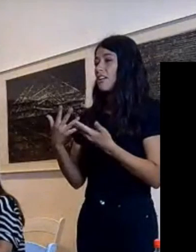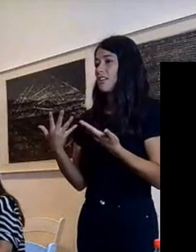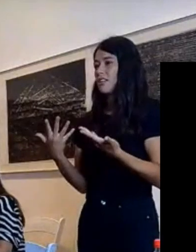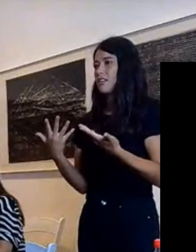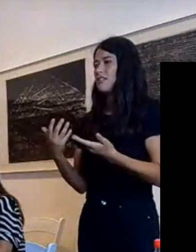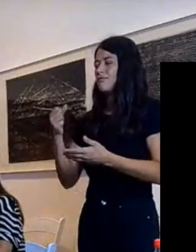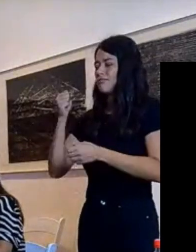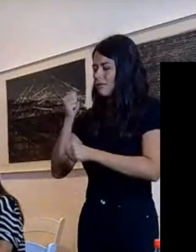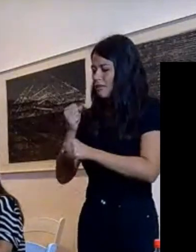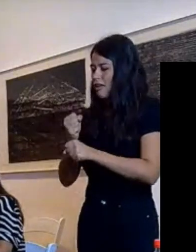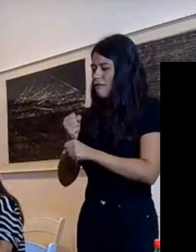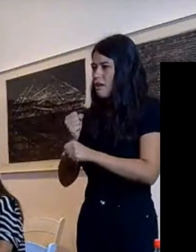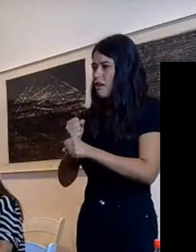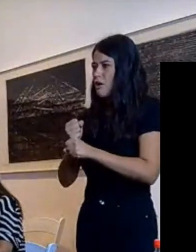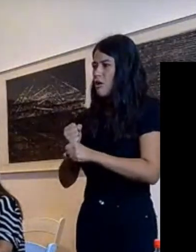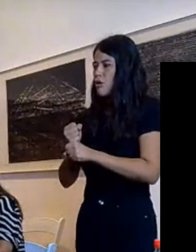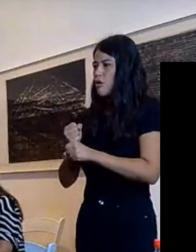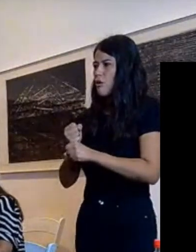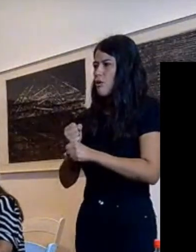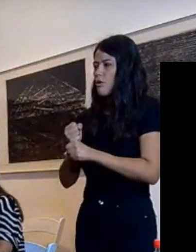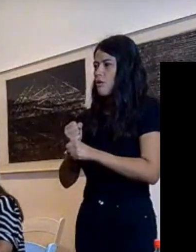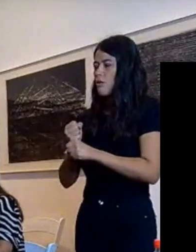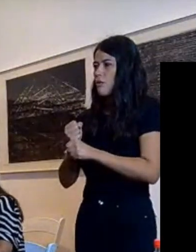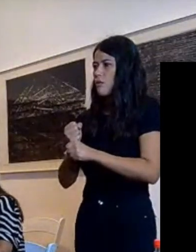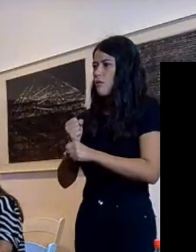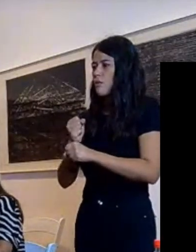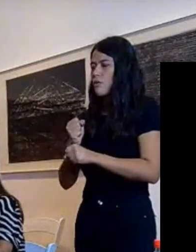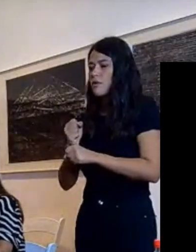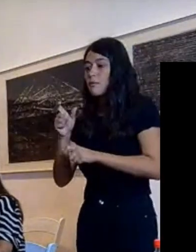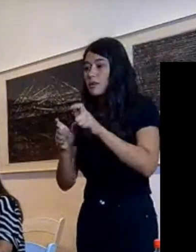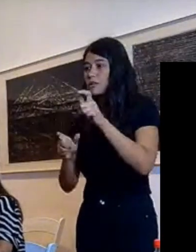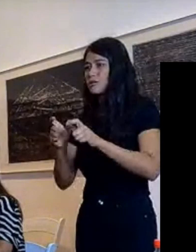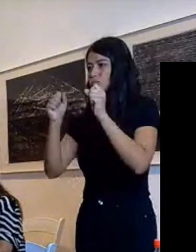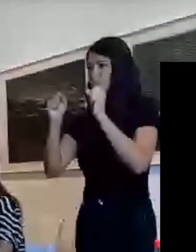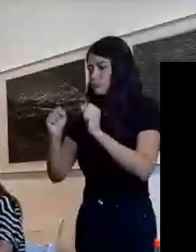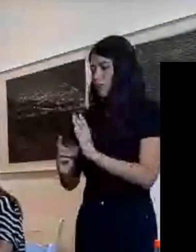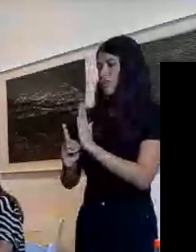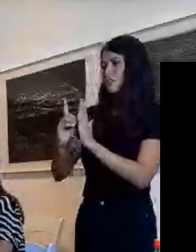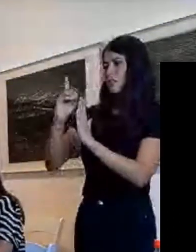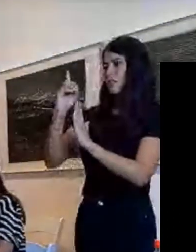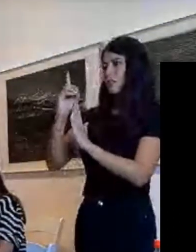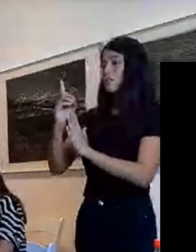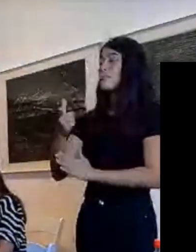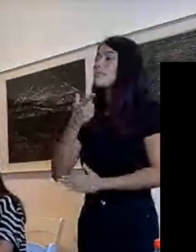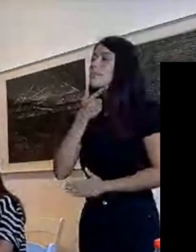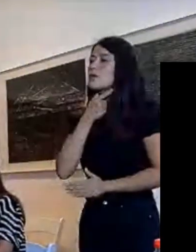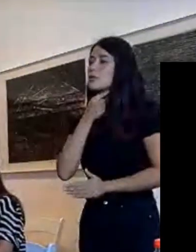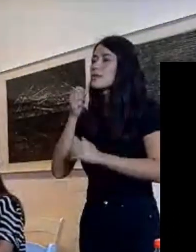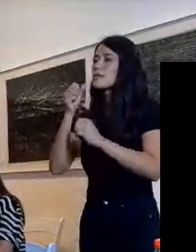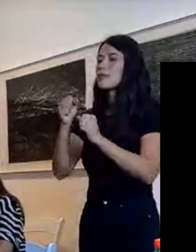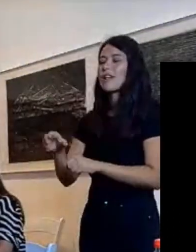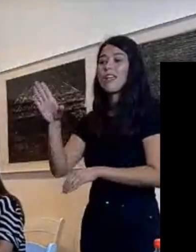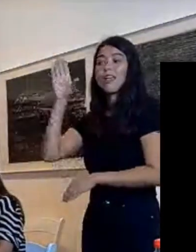todo el trabajo, yo creo que representa la mayoría de los que está acá, se ha podido desarrollar. Es un gusto poder escuchar